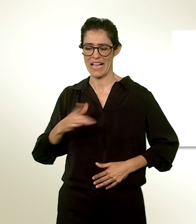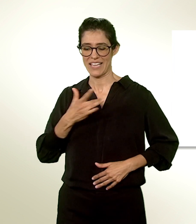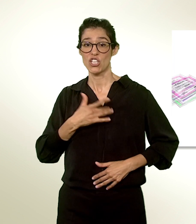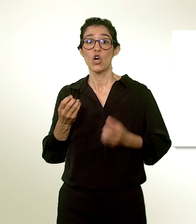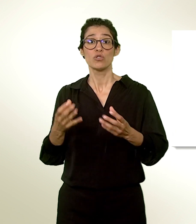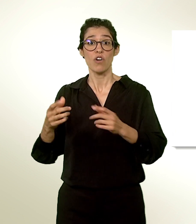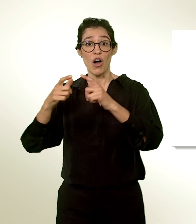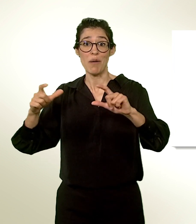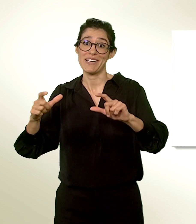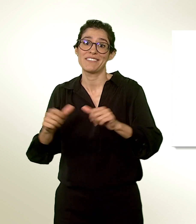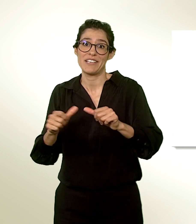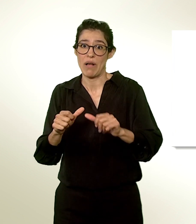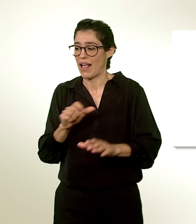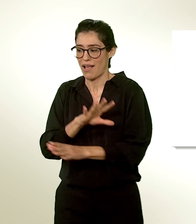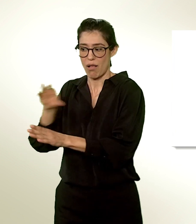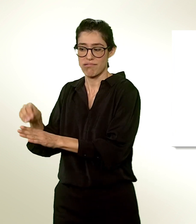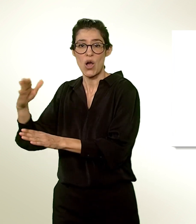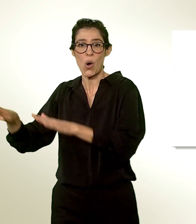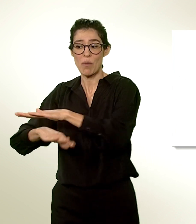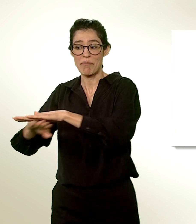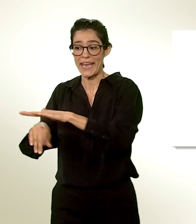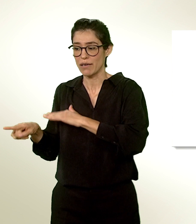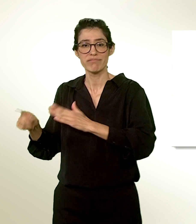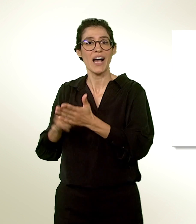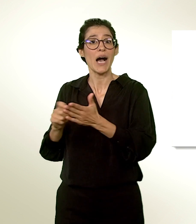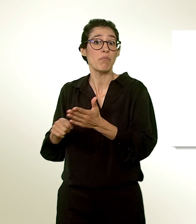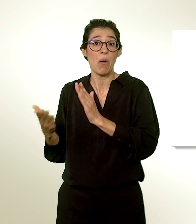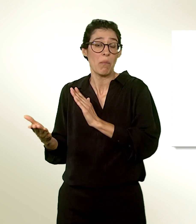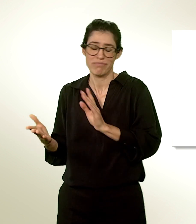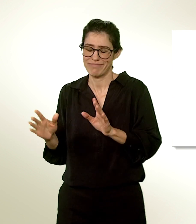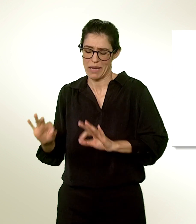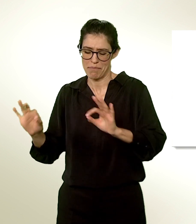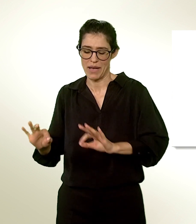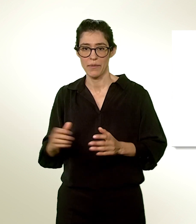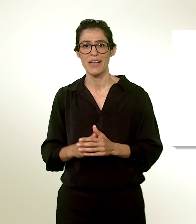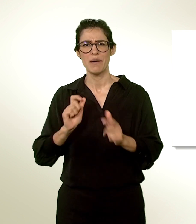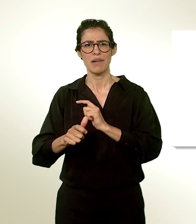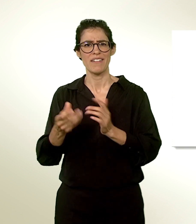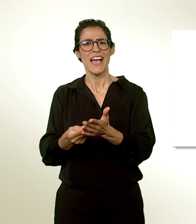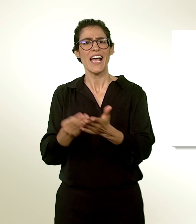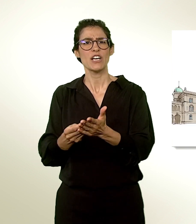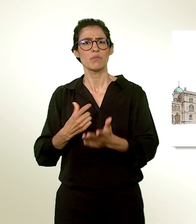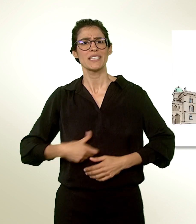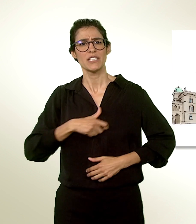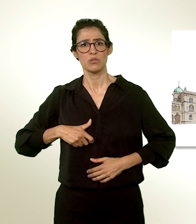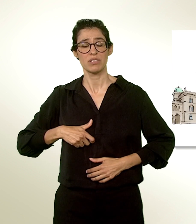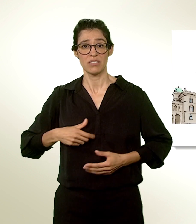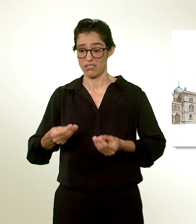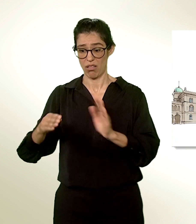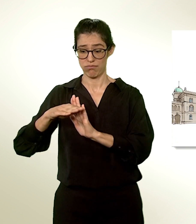mises sur le marché dans des pays qui ne perçoivent pas d'impôts comparables. L'économie suisse souffre de cette situation. C'est pourquoi le Conseil fédéral